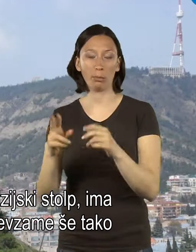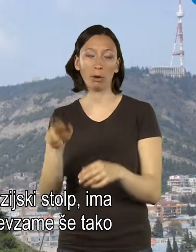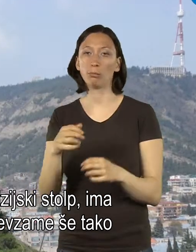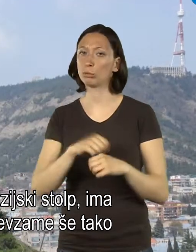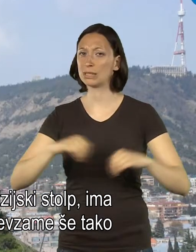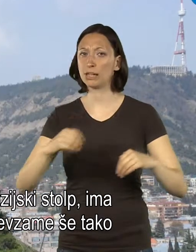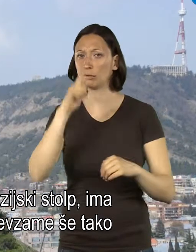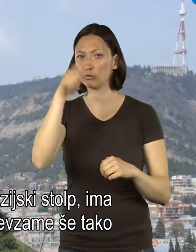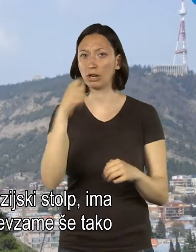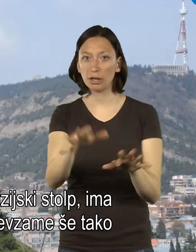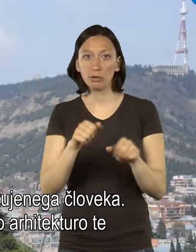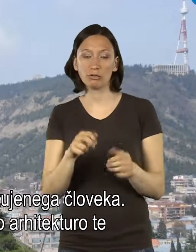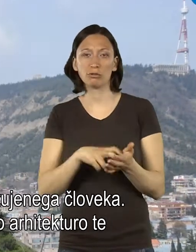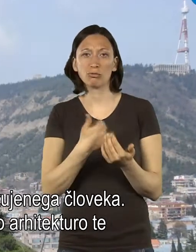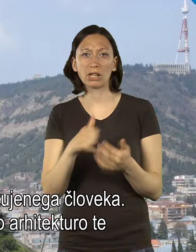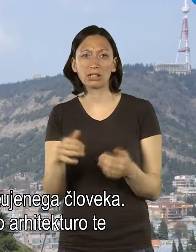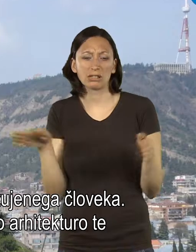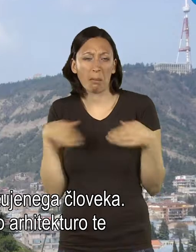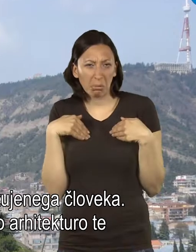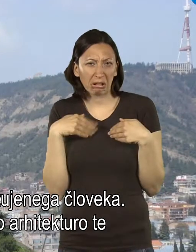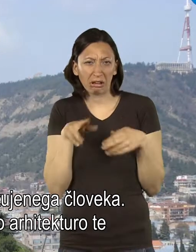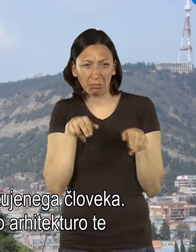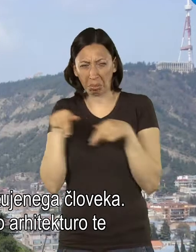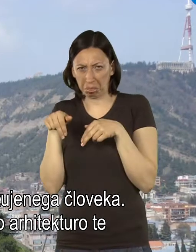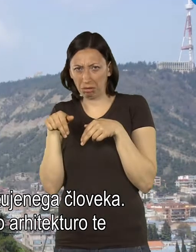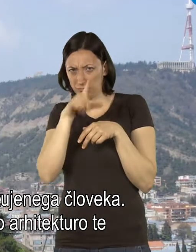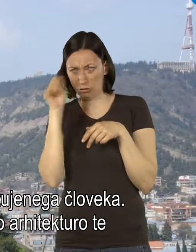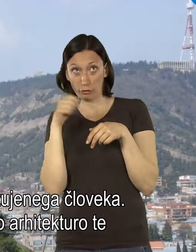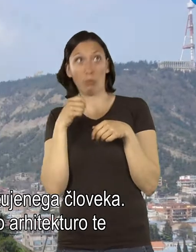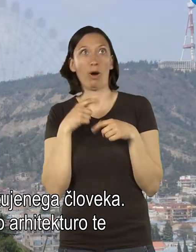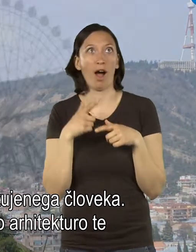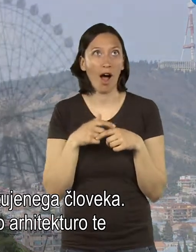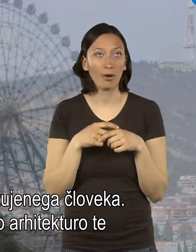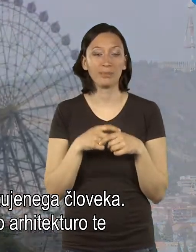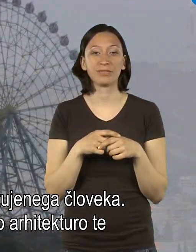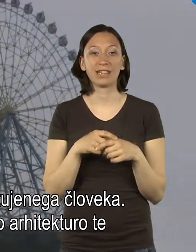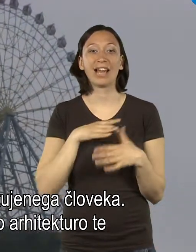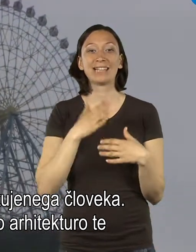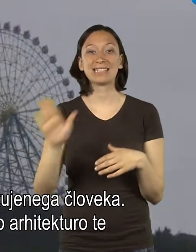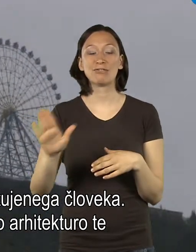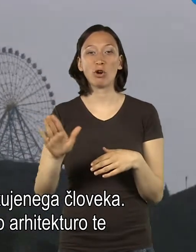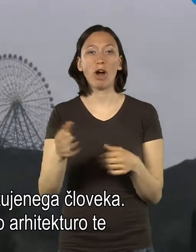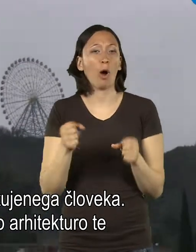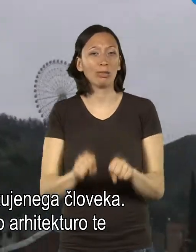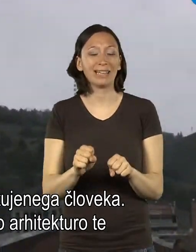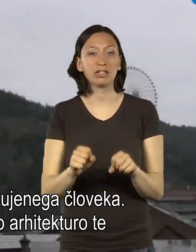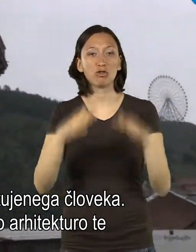ki prevzame še tako vase zaprtega in odtujenega človeka. S svojo avtentično arhitekturo